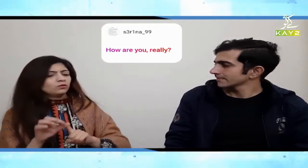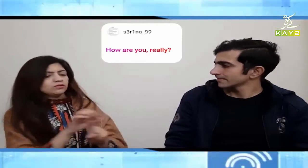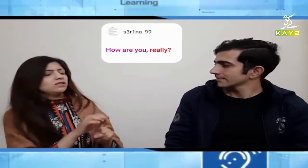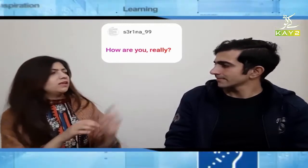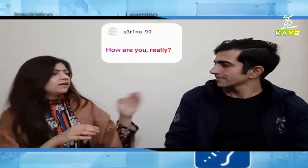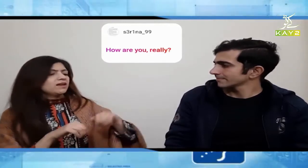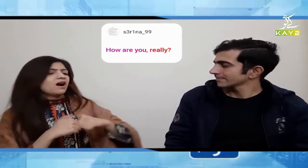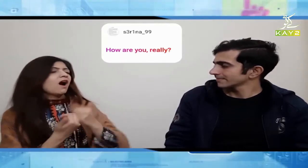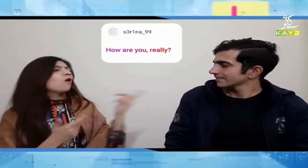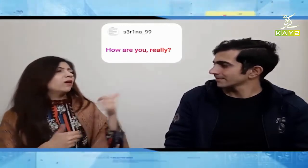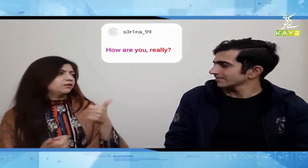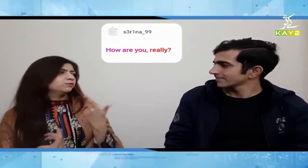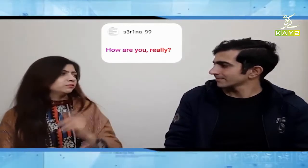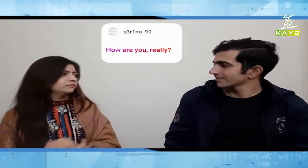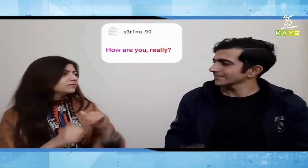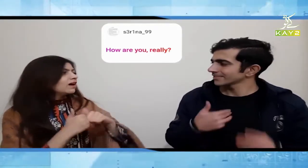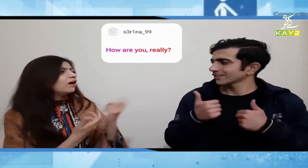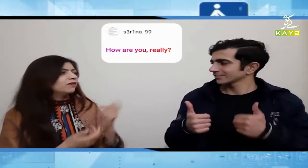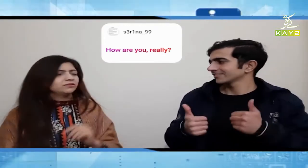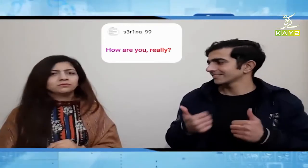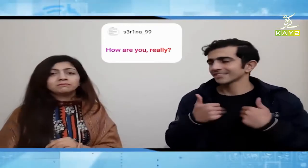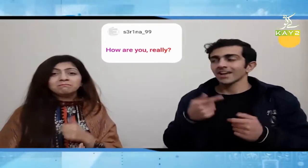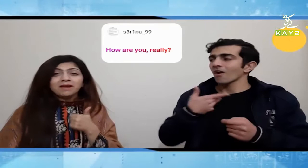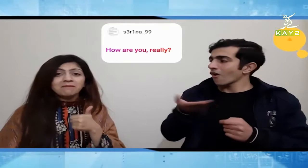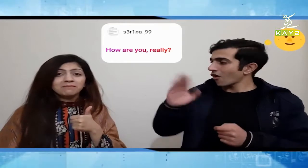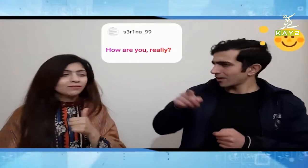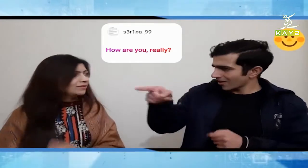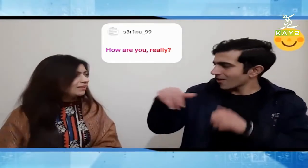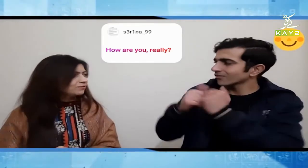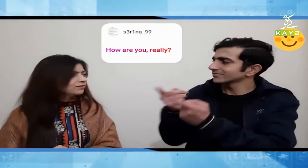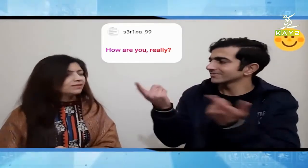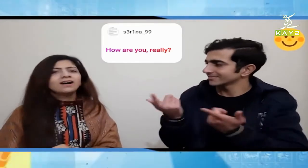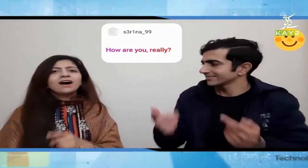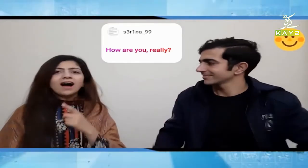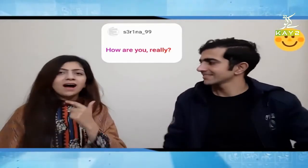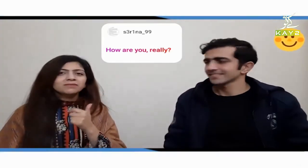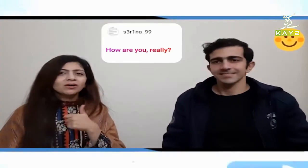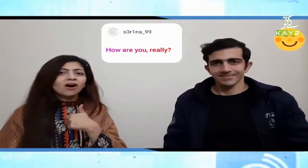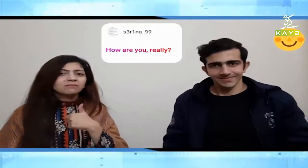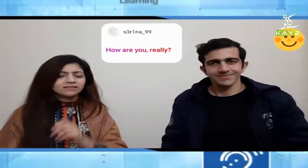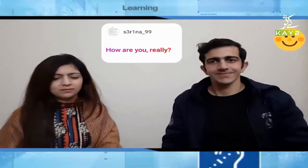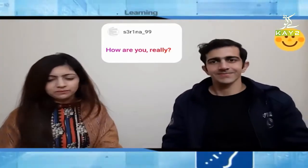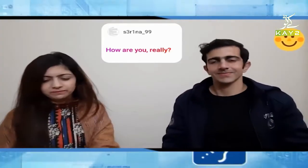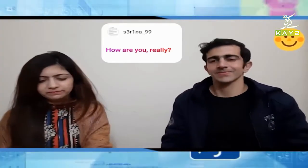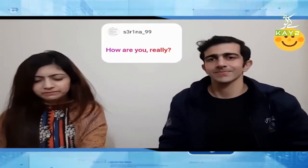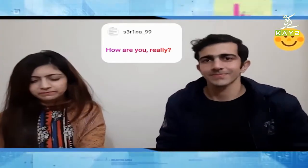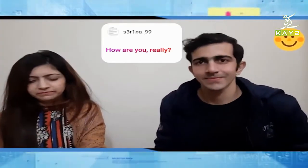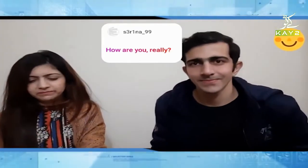इसमें क्वेश्चन किए थे हाउ आर यू। मैं बिल्कुल ठीक हूँ, आप बताओ आप कैसे